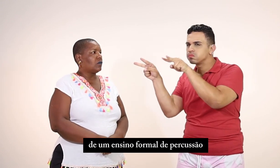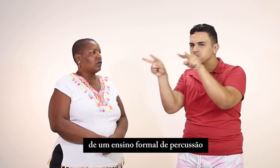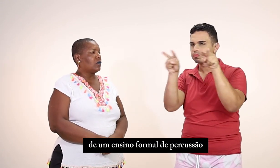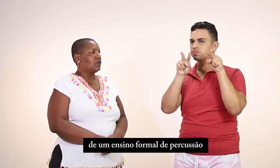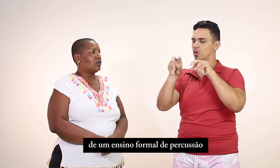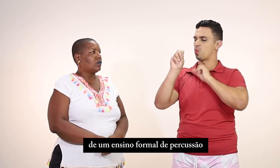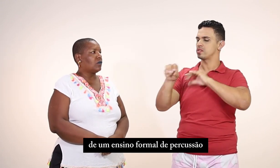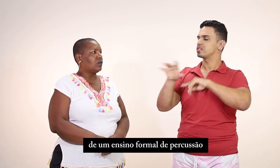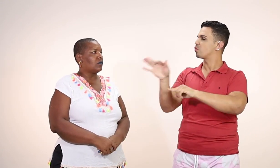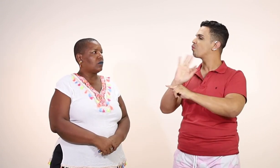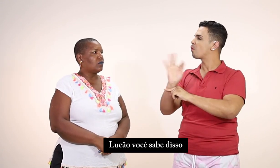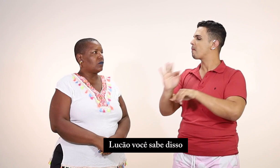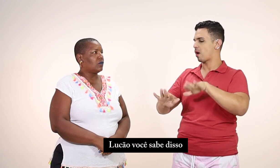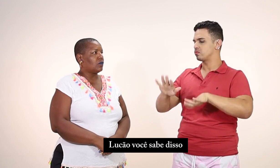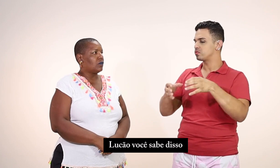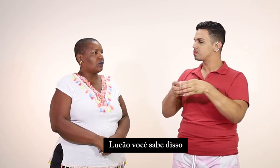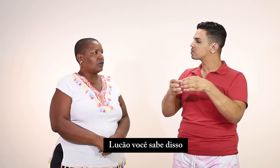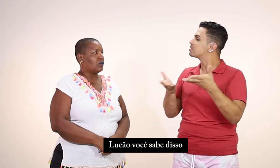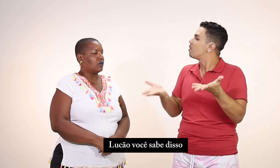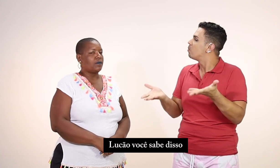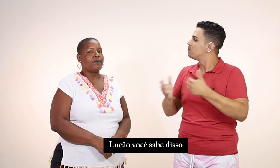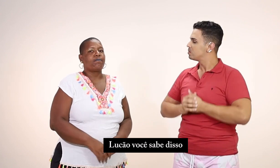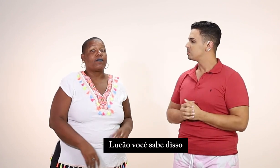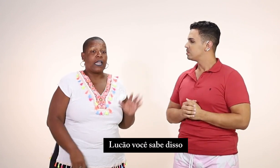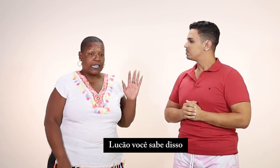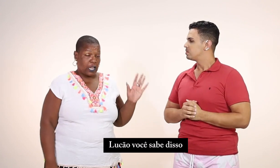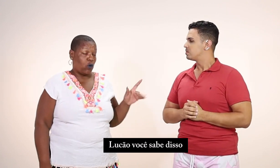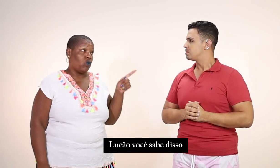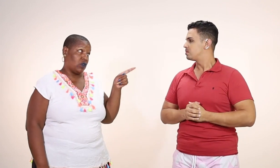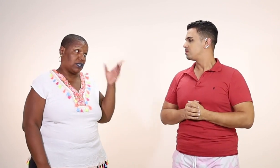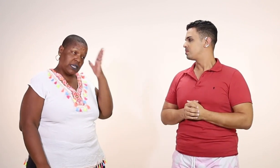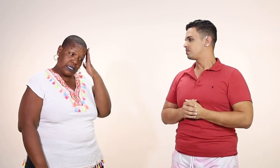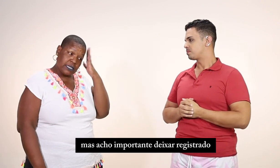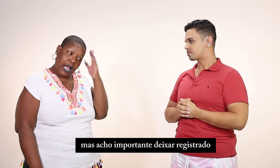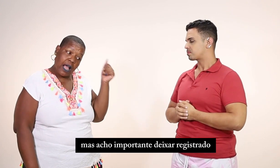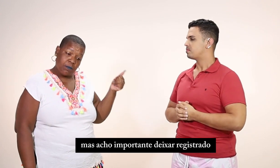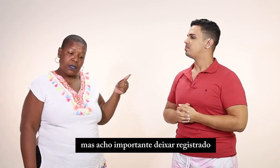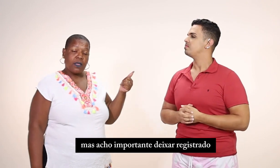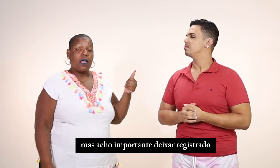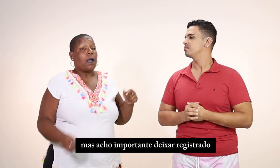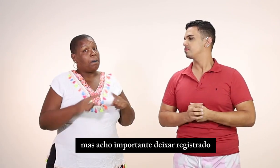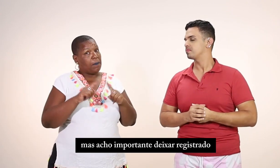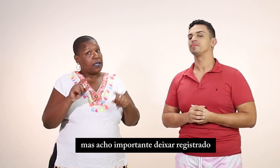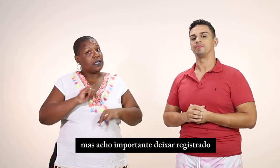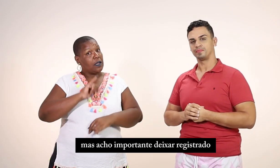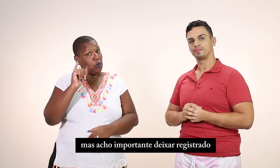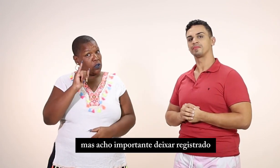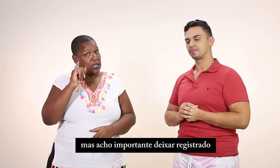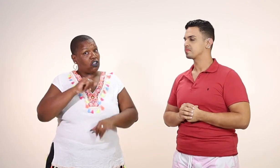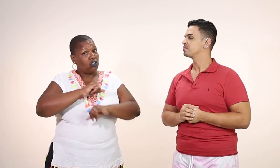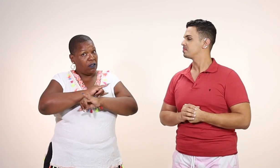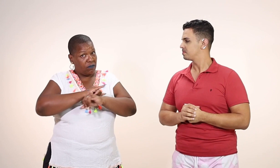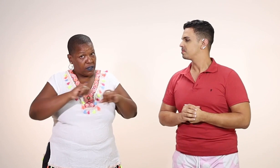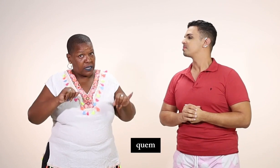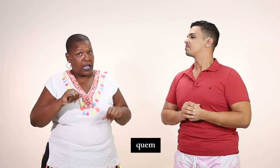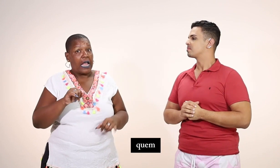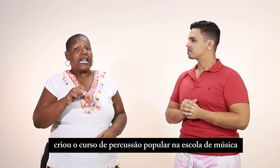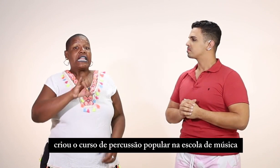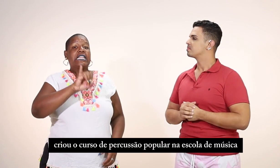de percussão? Lucão, você sabe disso, mas acho importante deixar registrado. Quem criou o